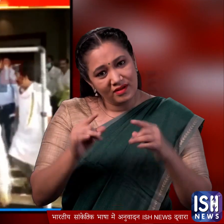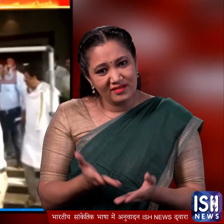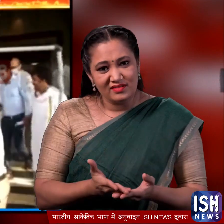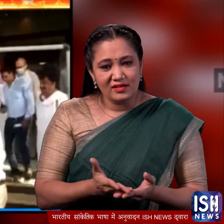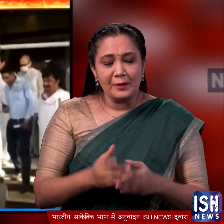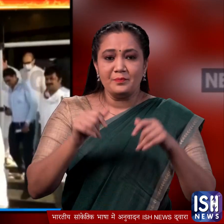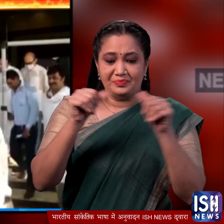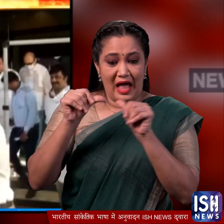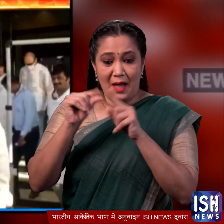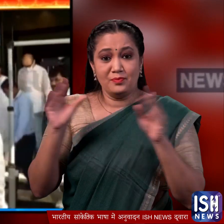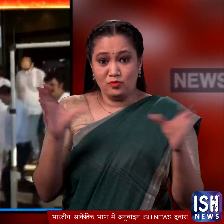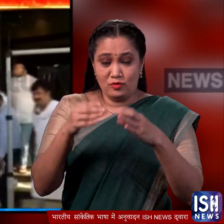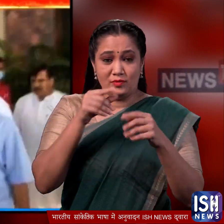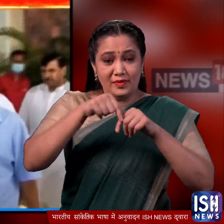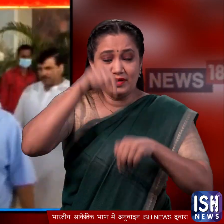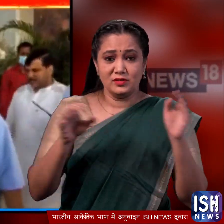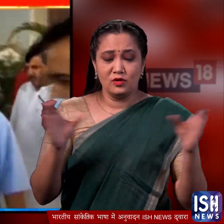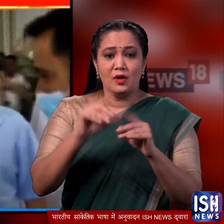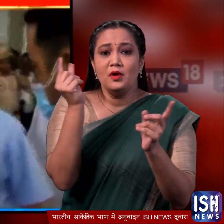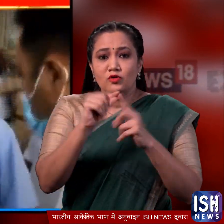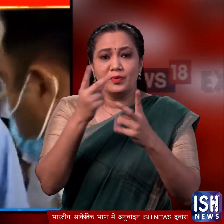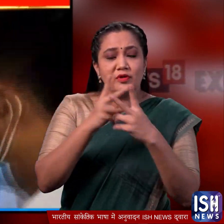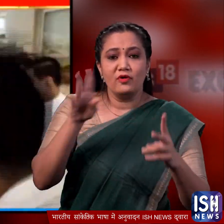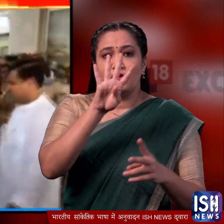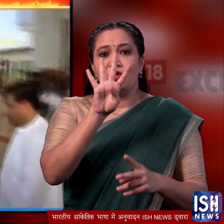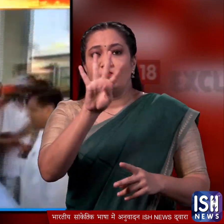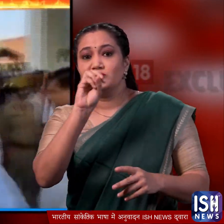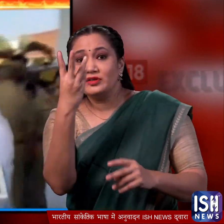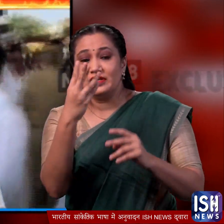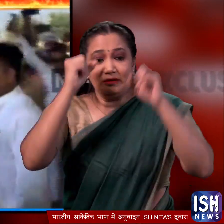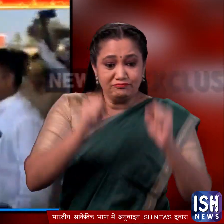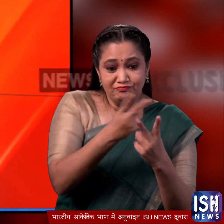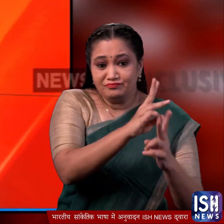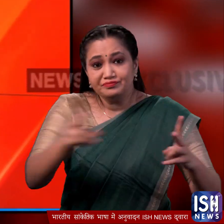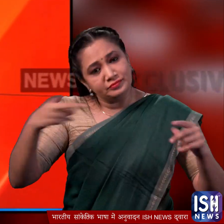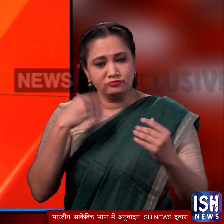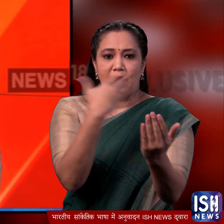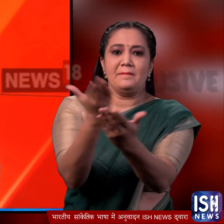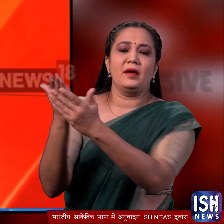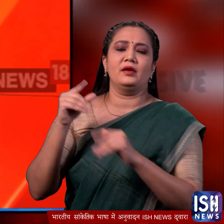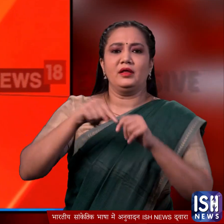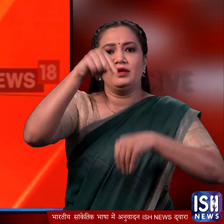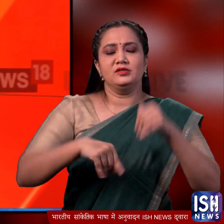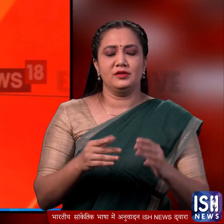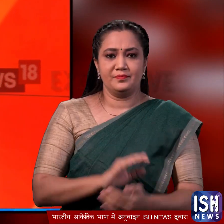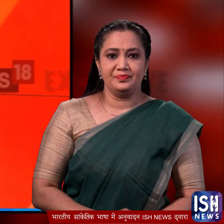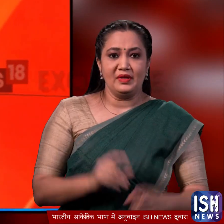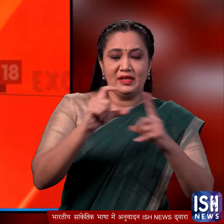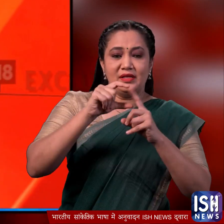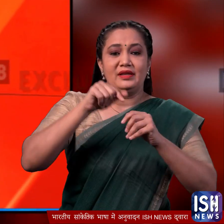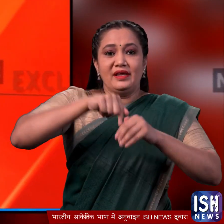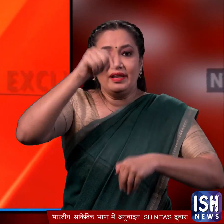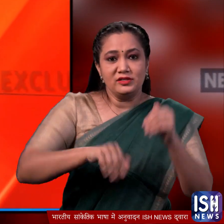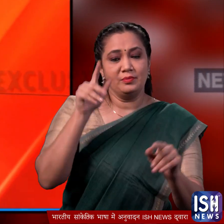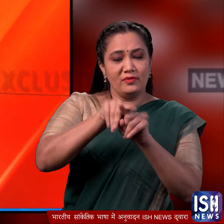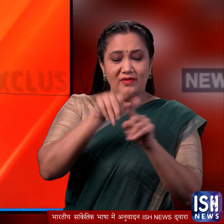आदमी पार्टी ये ऐलान कर चुकी है कि इस बार वो यूपी की सभी 403 सीटों पर चुनाव लड़ेगी। सौभाग्य की बात है कि इस साल दिल्ली विधानसभा के